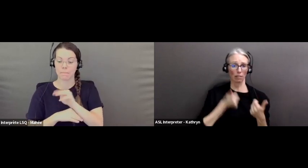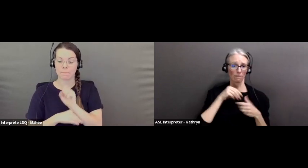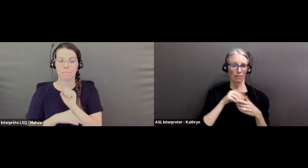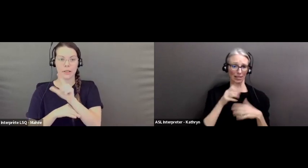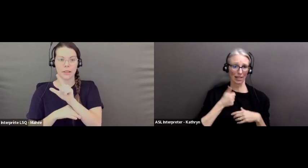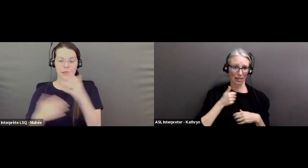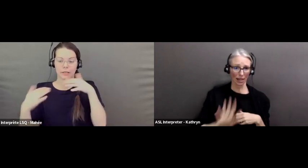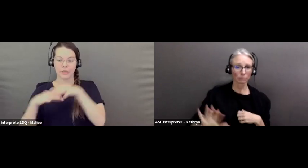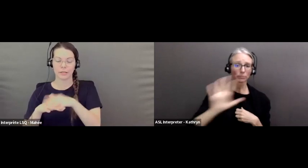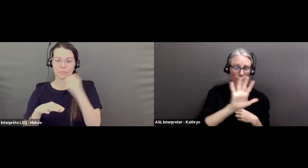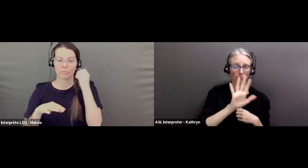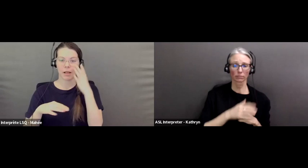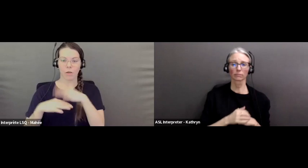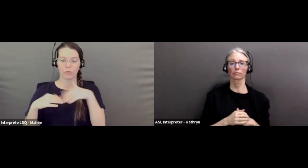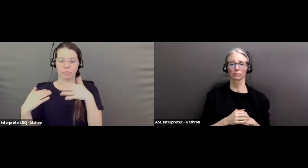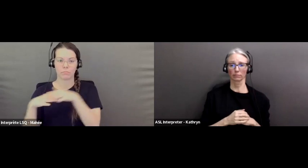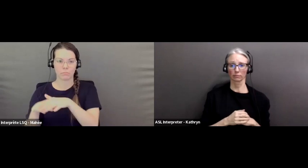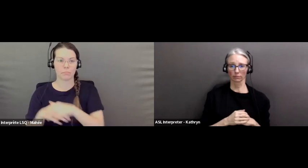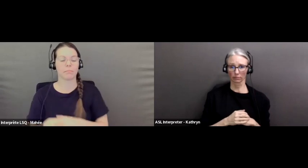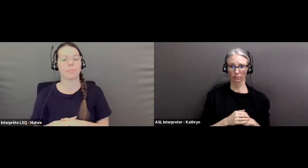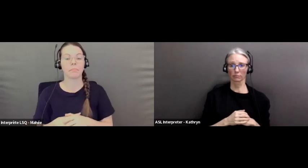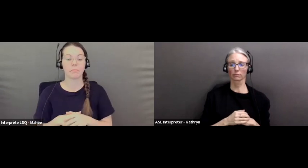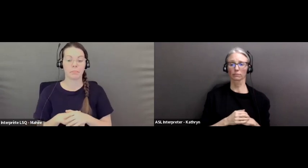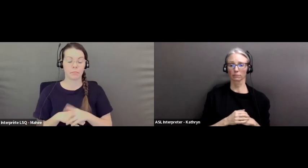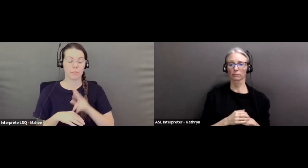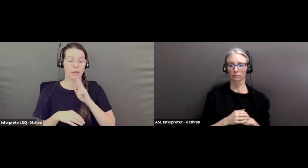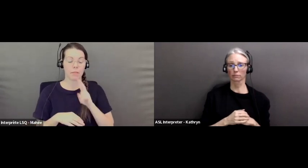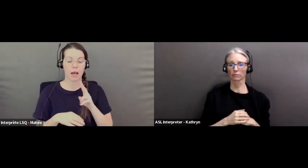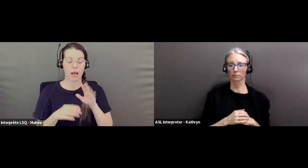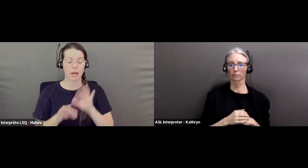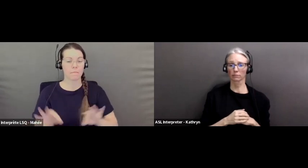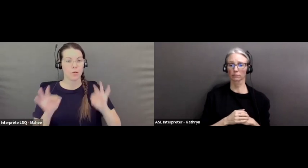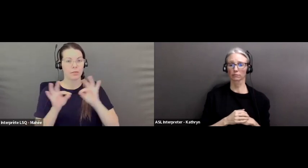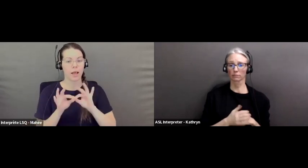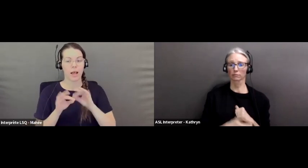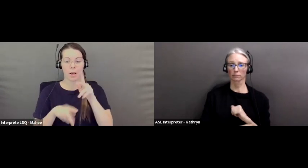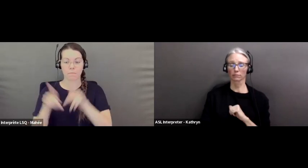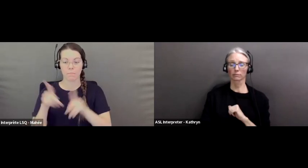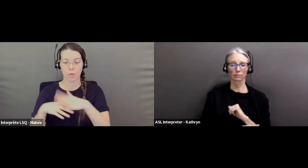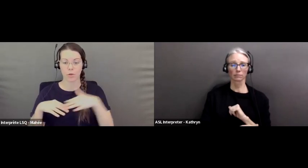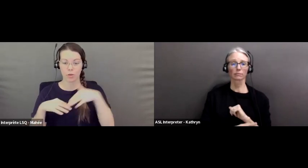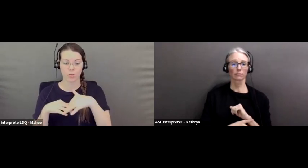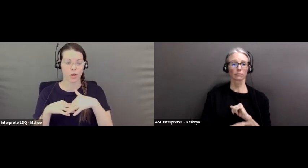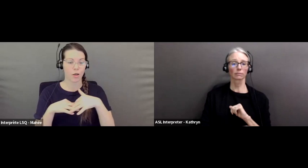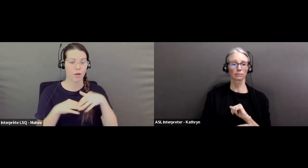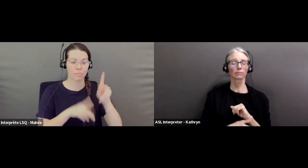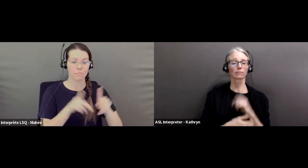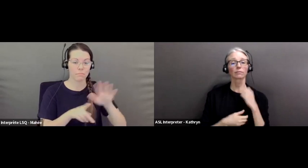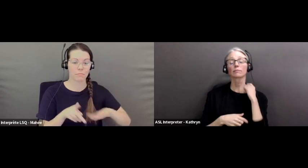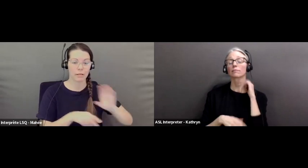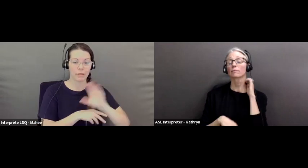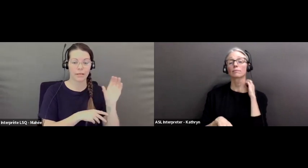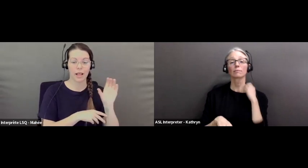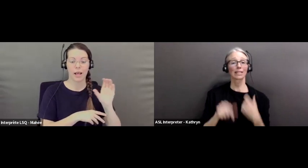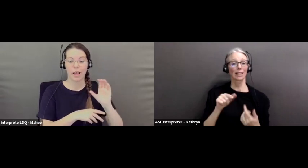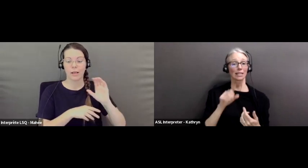un engagement envers la relation que nous partageons et construisons avec les peuples autochtones, une relation basée sur